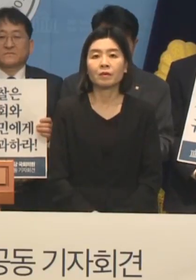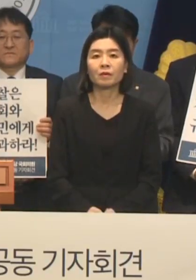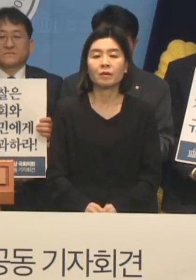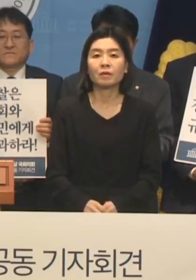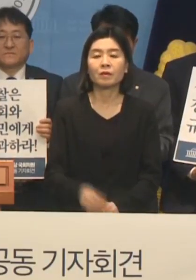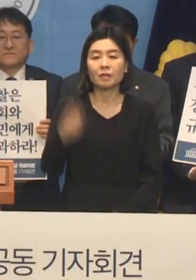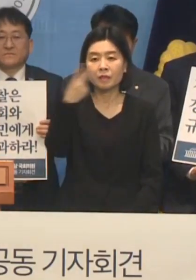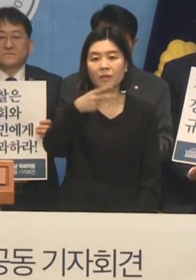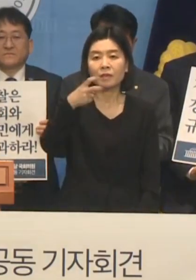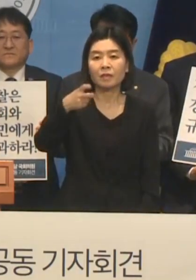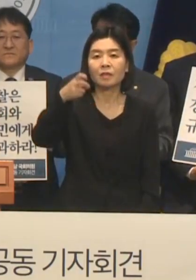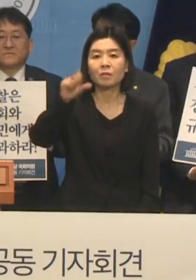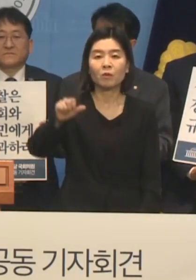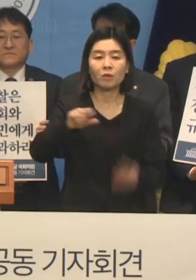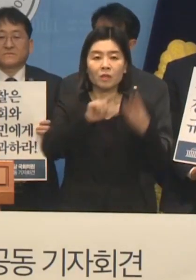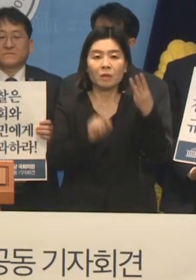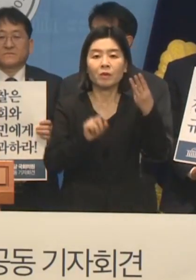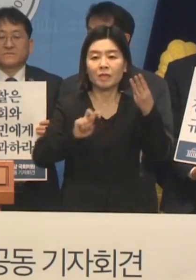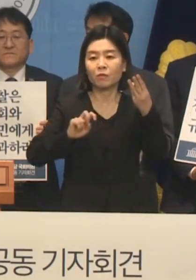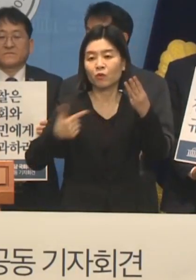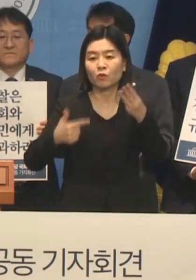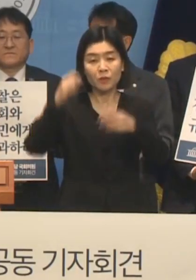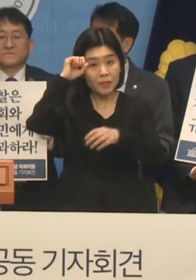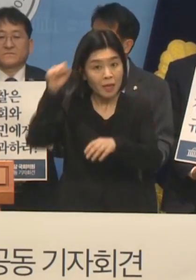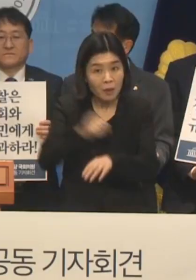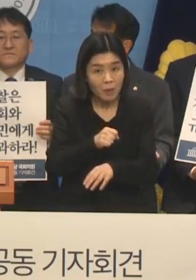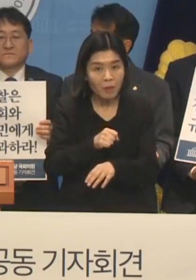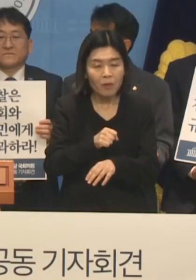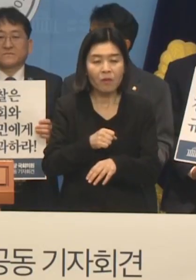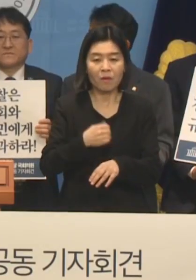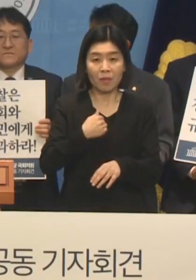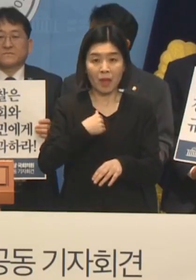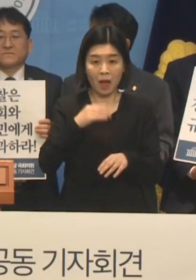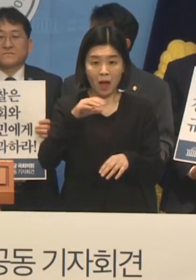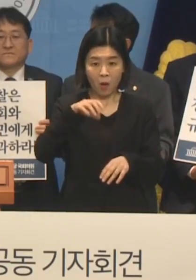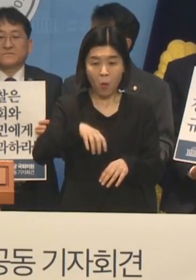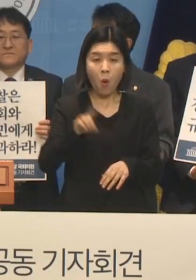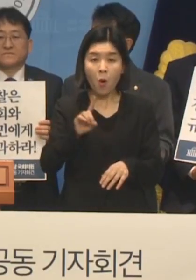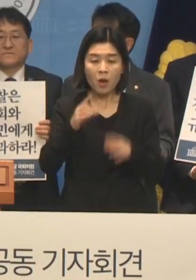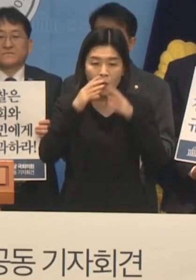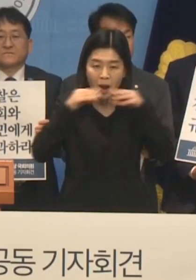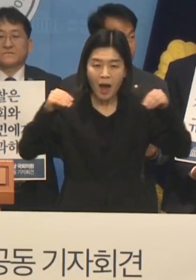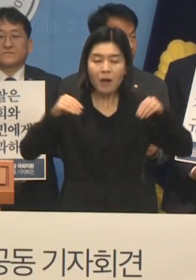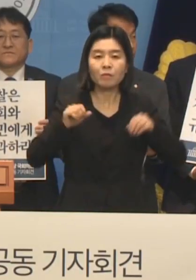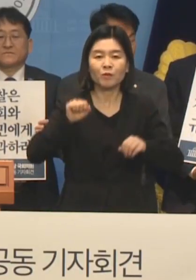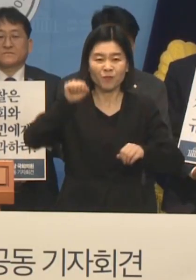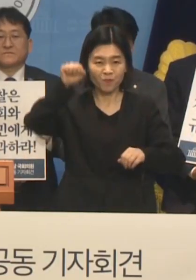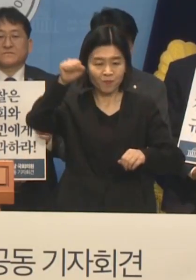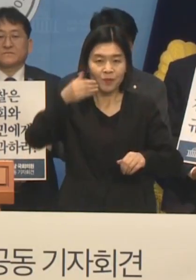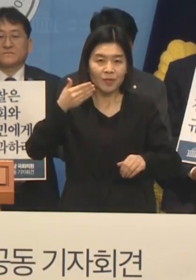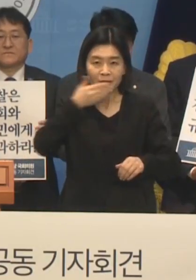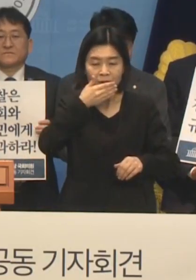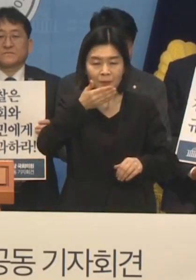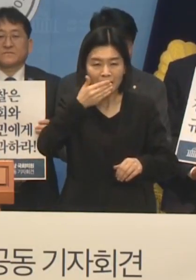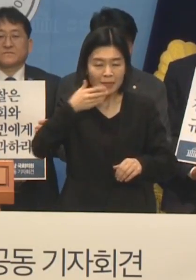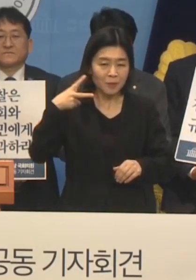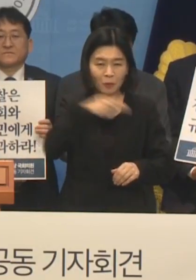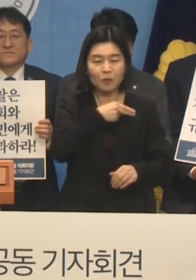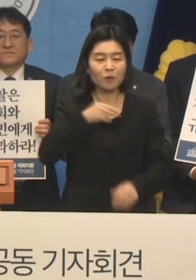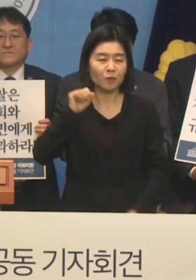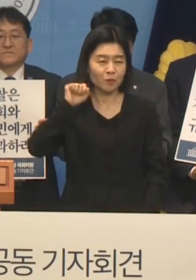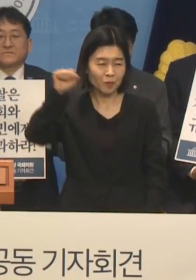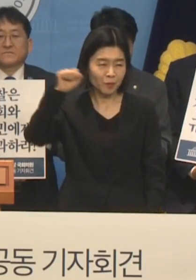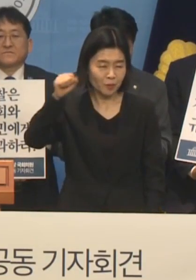25년 3월 26일 새벽입니다. 저는 강화문 농성장에서 단식 농성 9일째였습니다. 단식 농성을 해보신